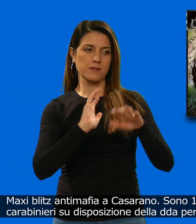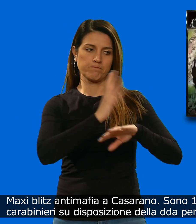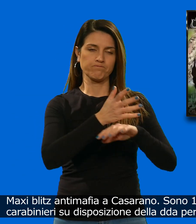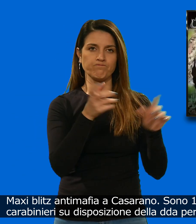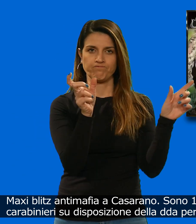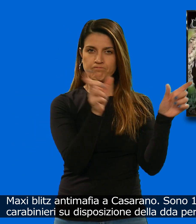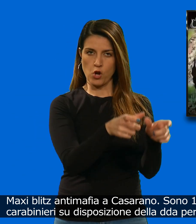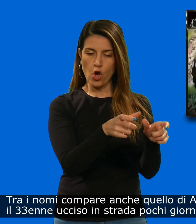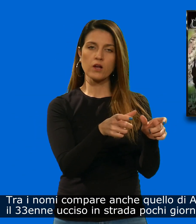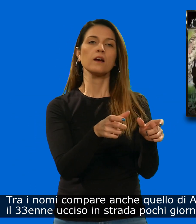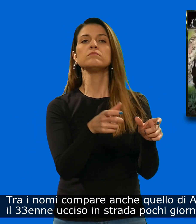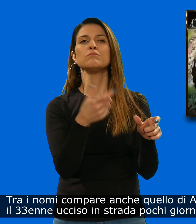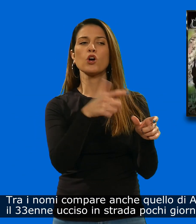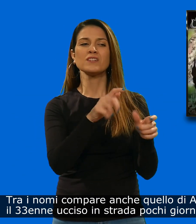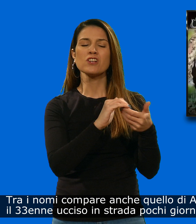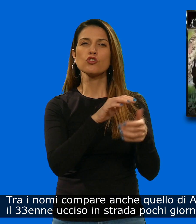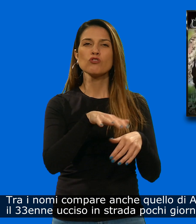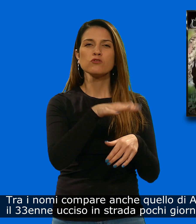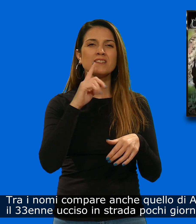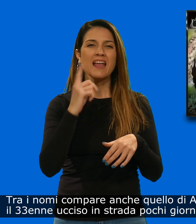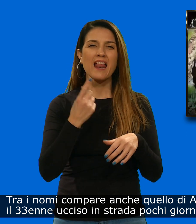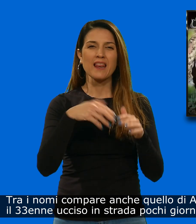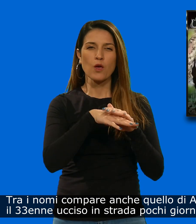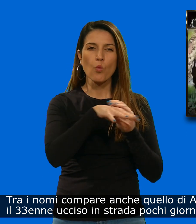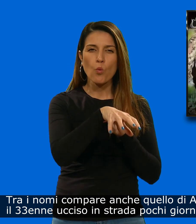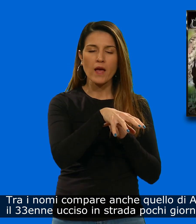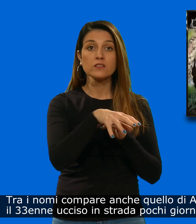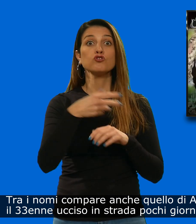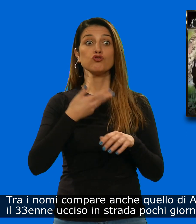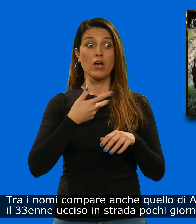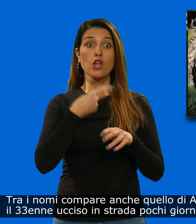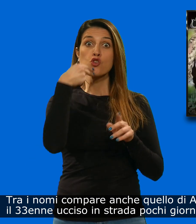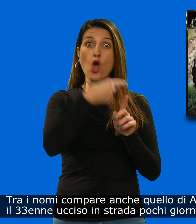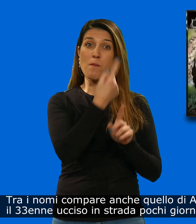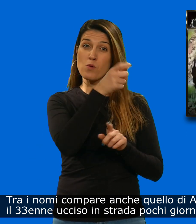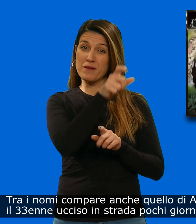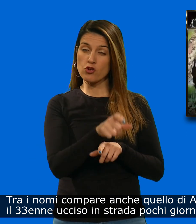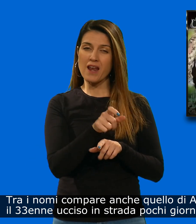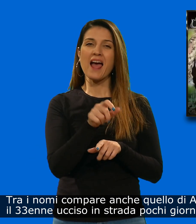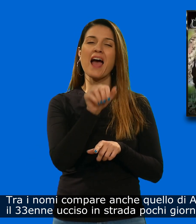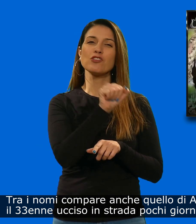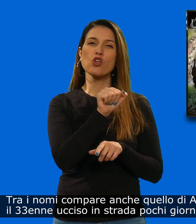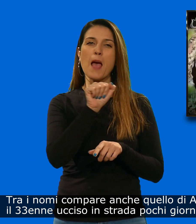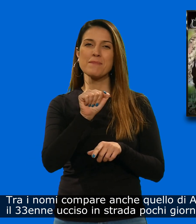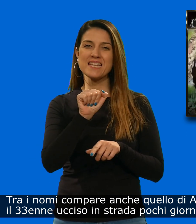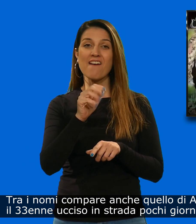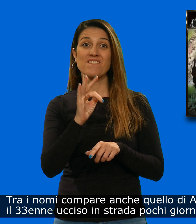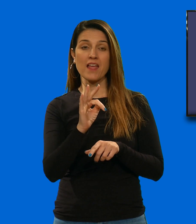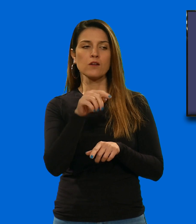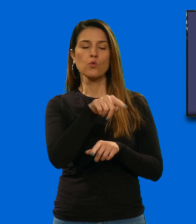delinquere tra i nomi compare anche quello di Antonio Amina Fendi il trenne ucciso in strada pochi giorni